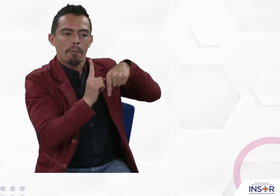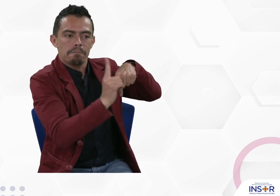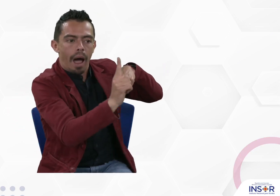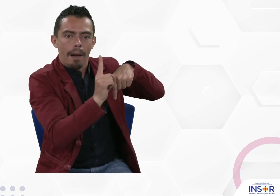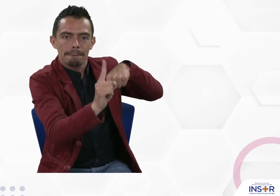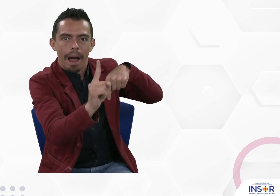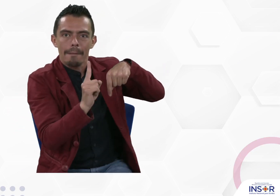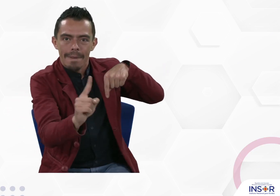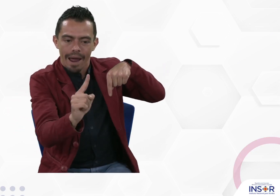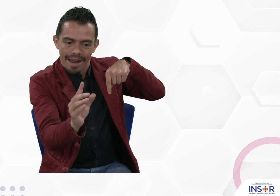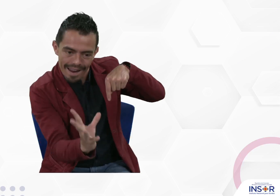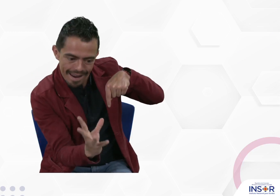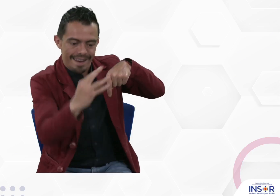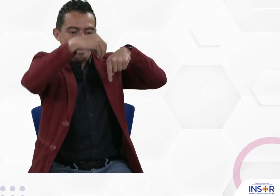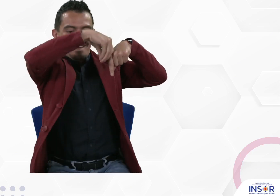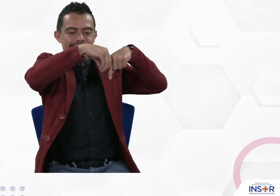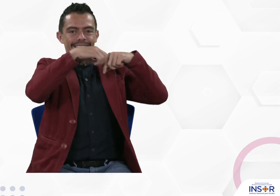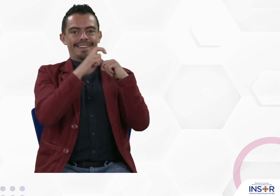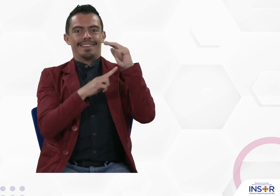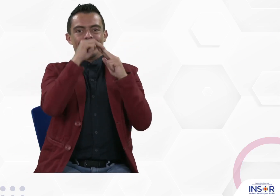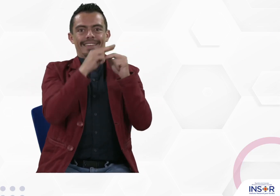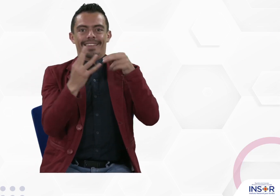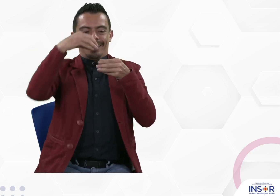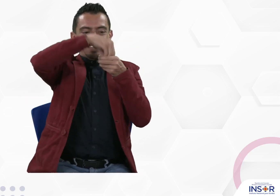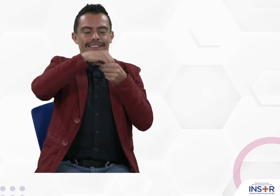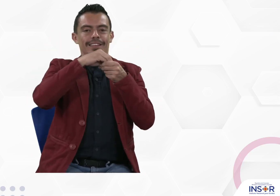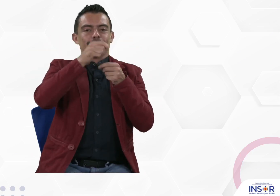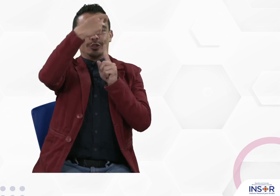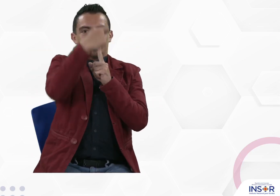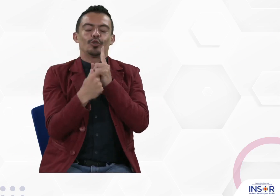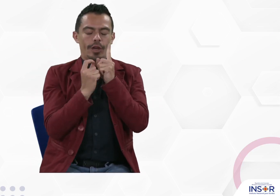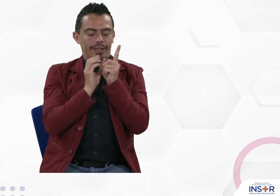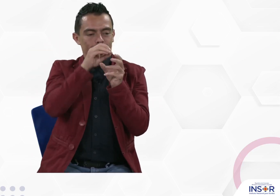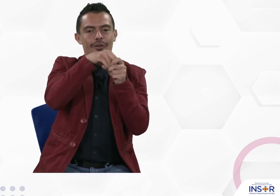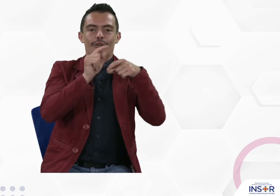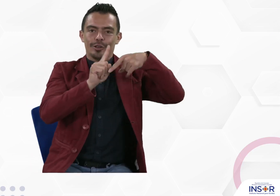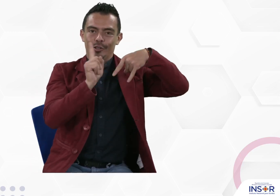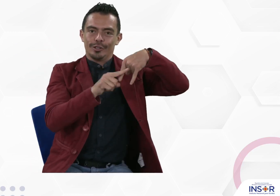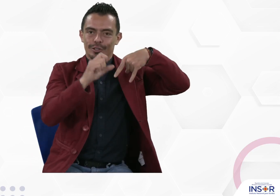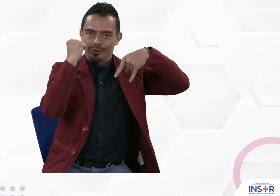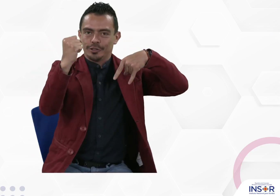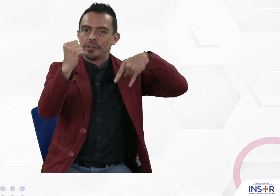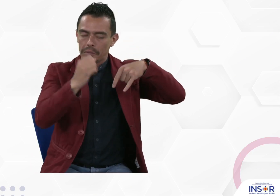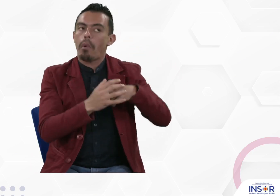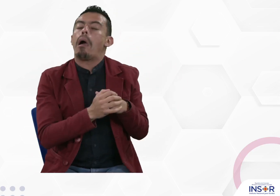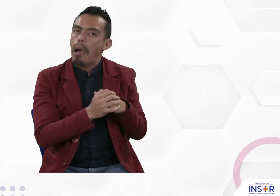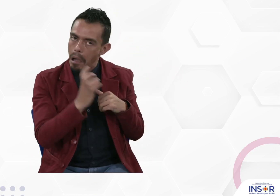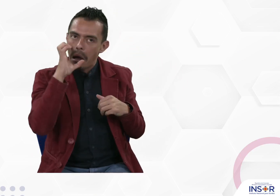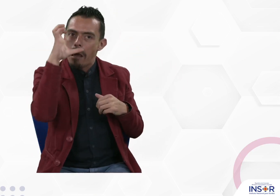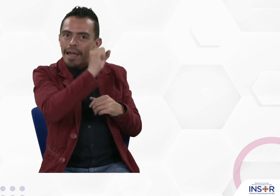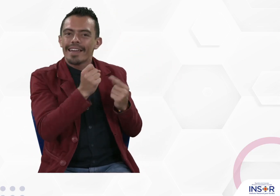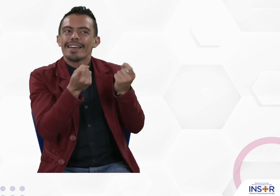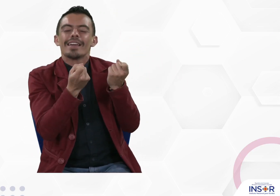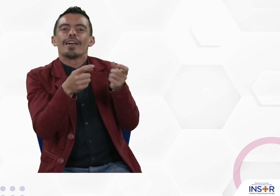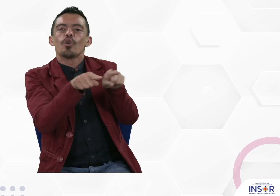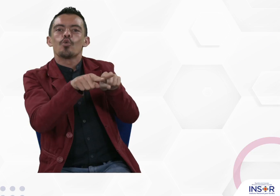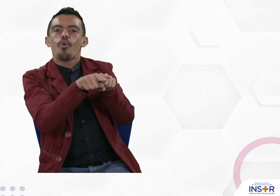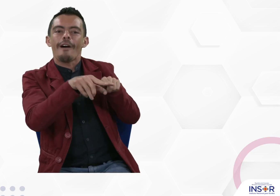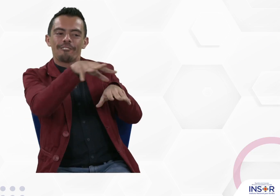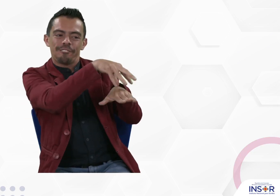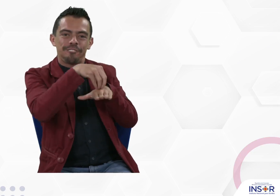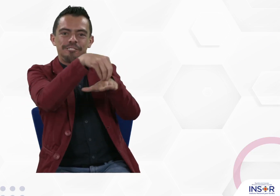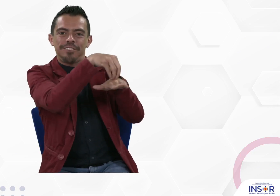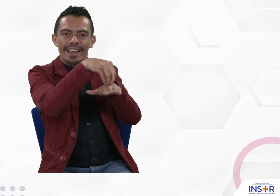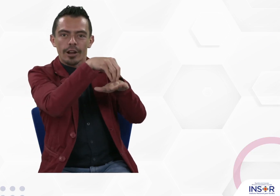otros escenarios, cómo él también se consolida y consolida a la persona en la construcción propia de su ser y su participación dentro del